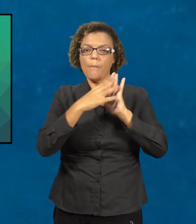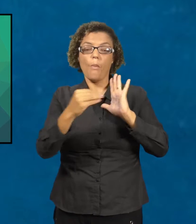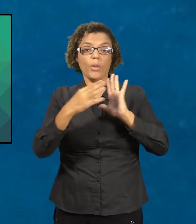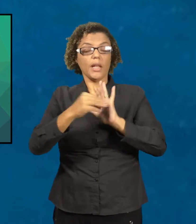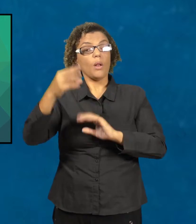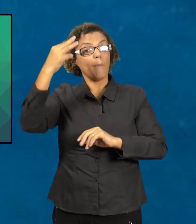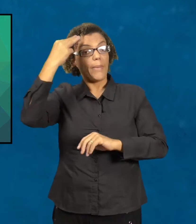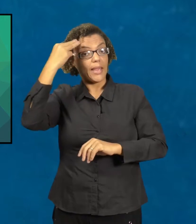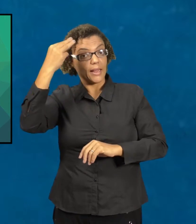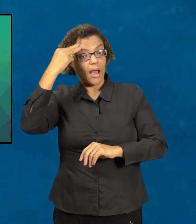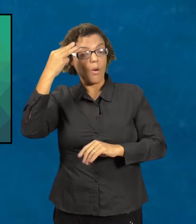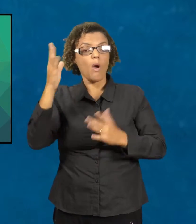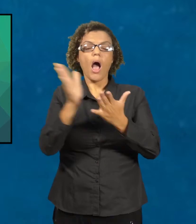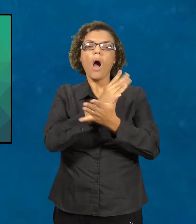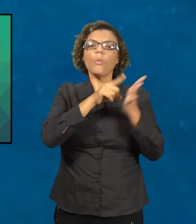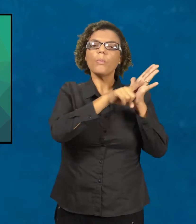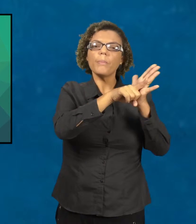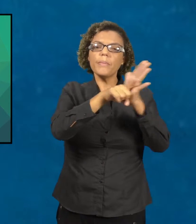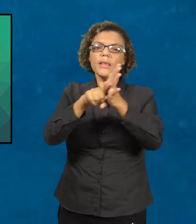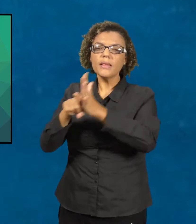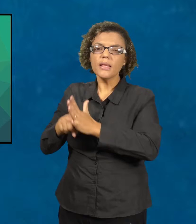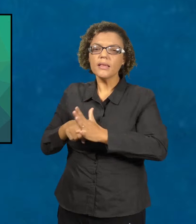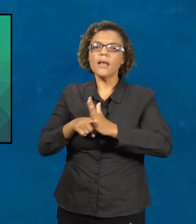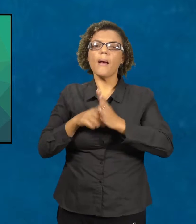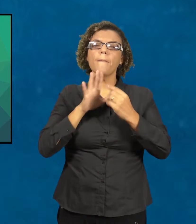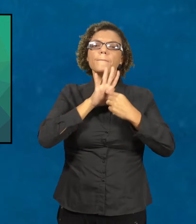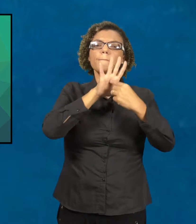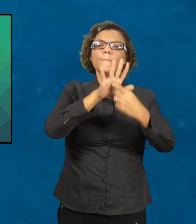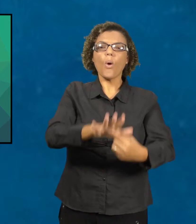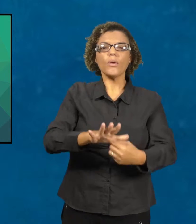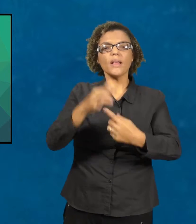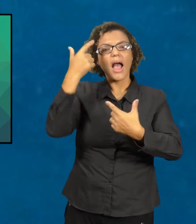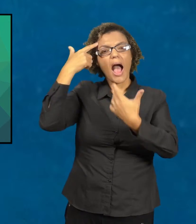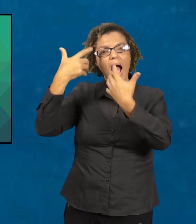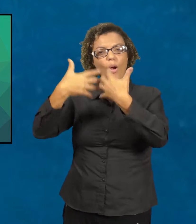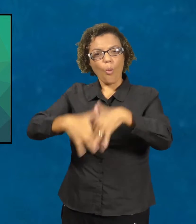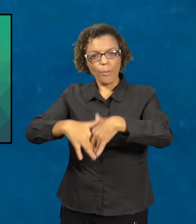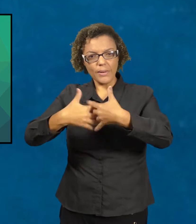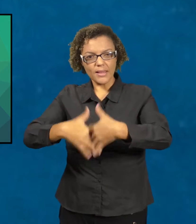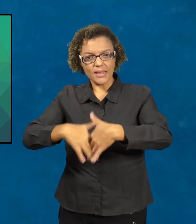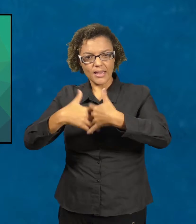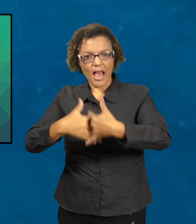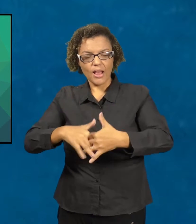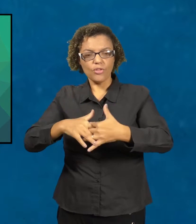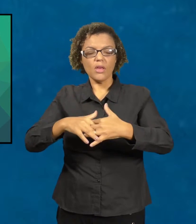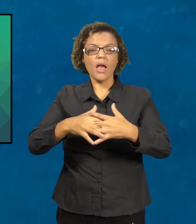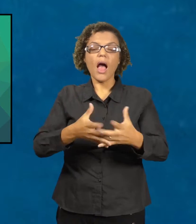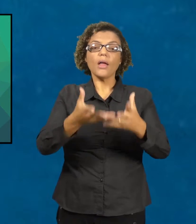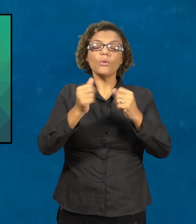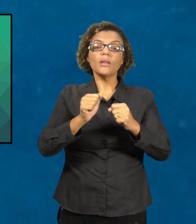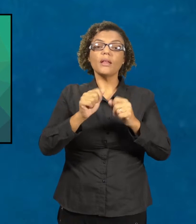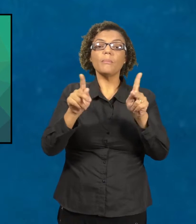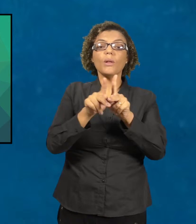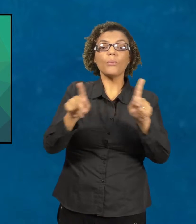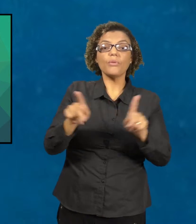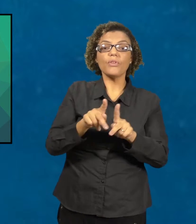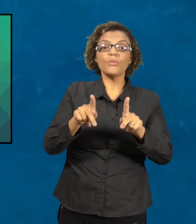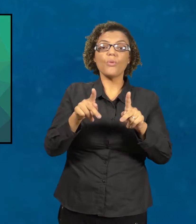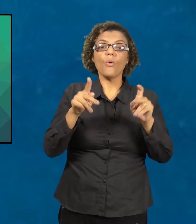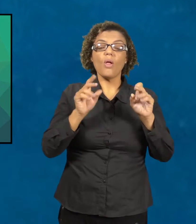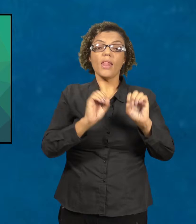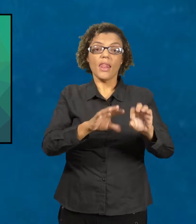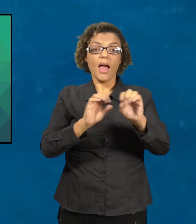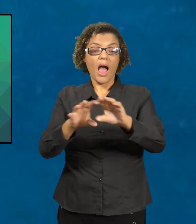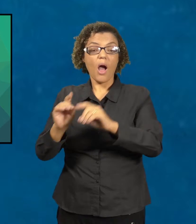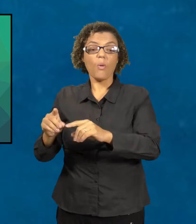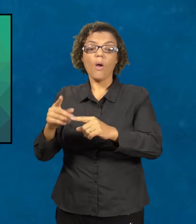a suposição hierárquica da complexidade adotada pelos professores em uma aula nem sempre coincide